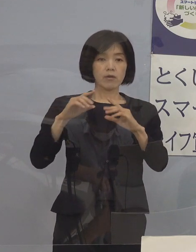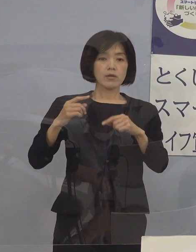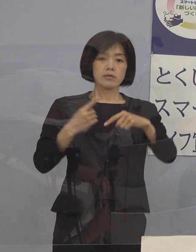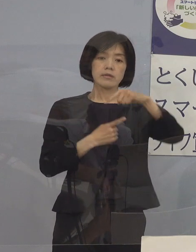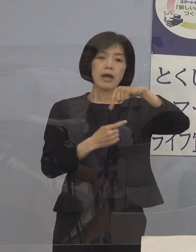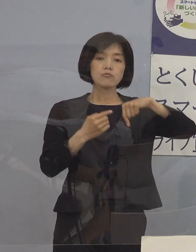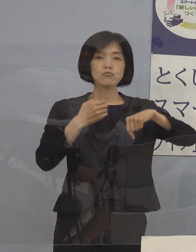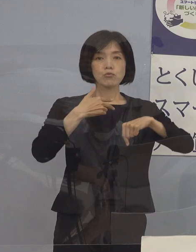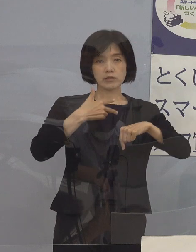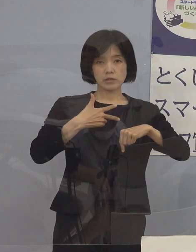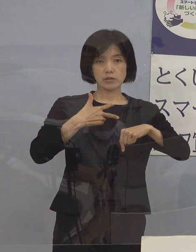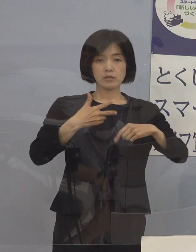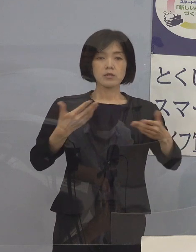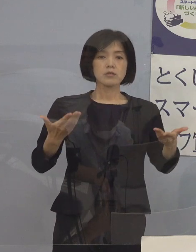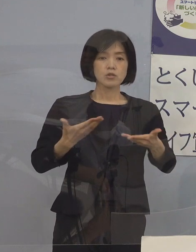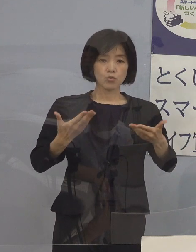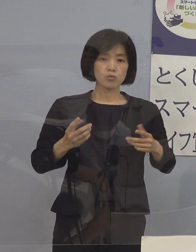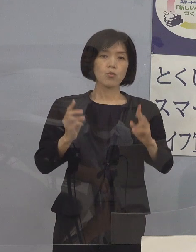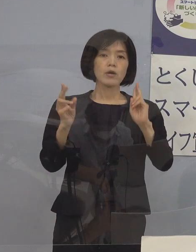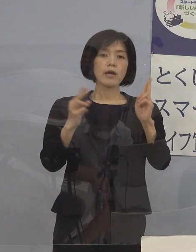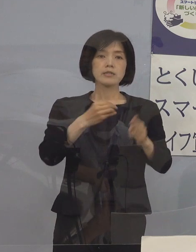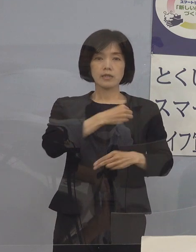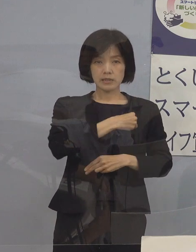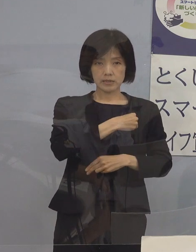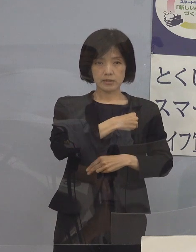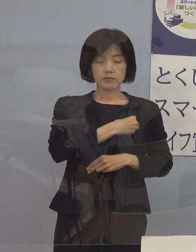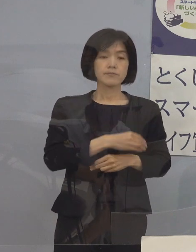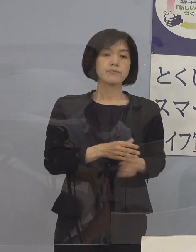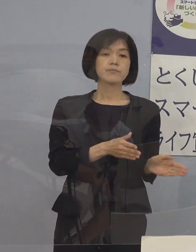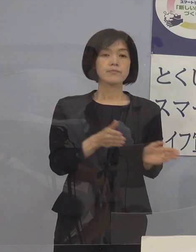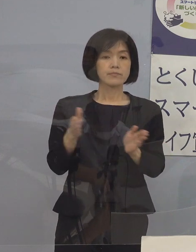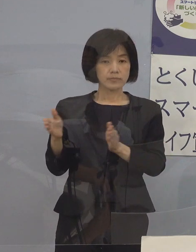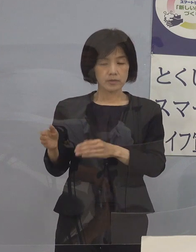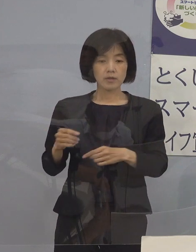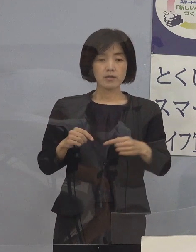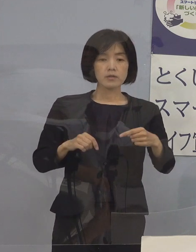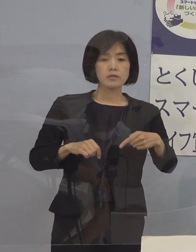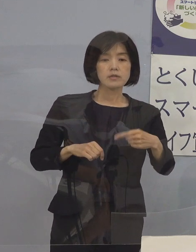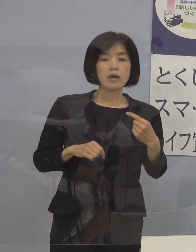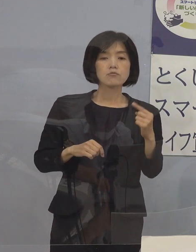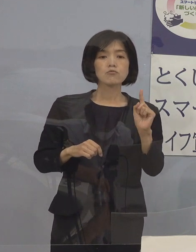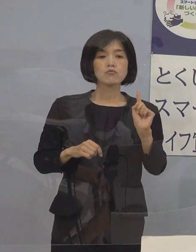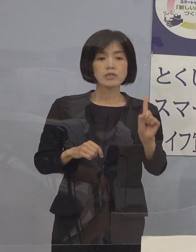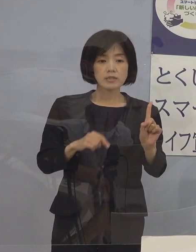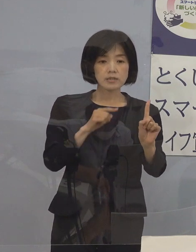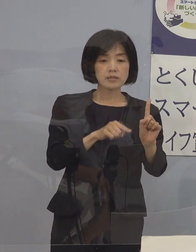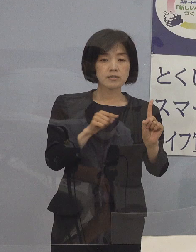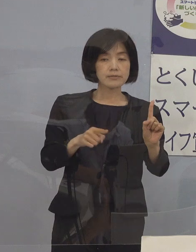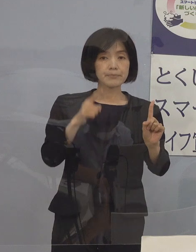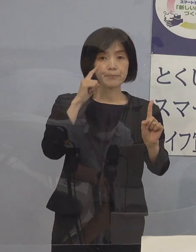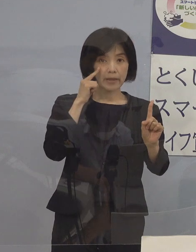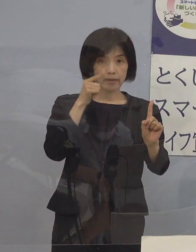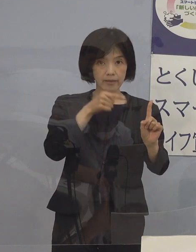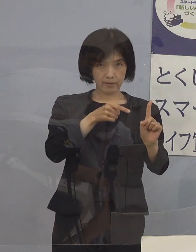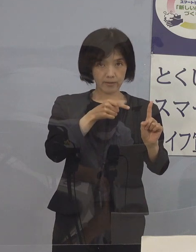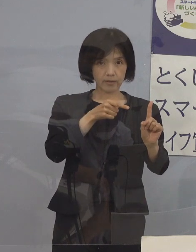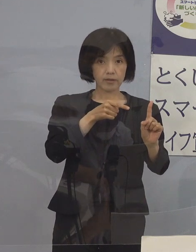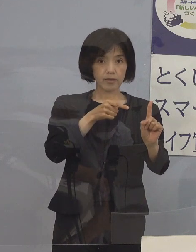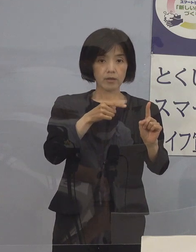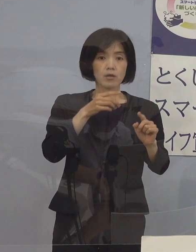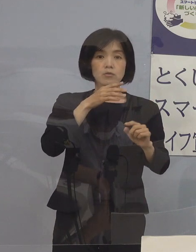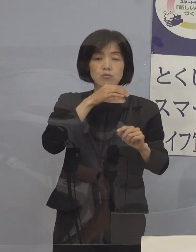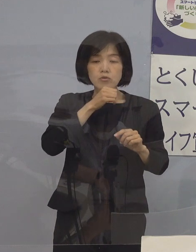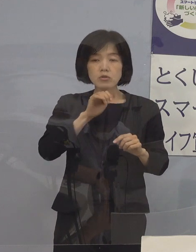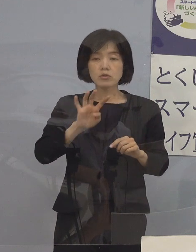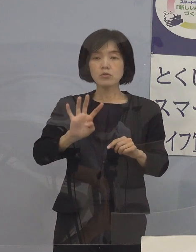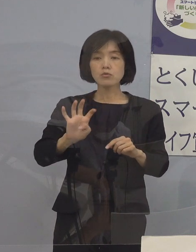は会社員であります。続きまして101例目の感染者、年代